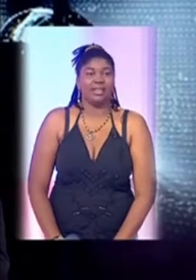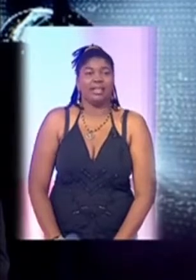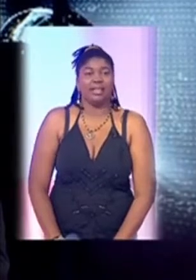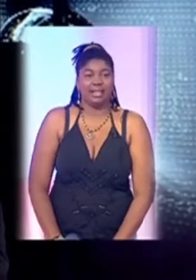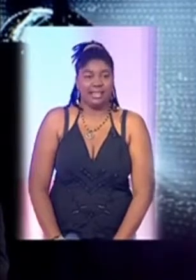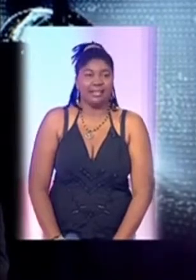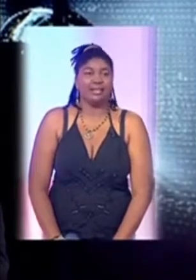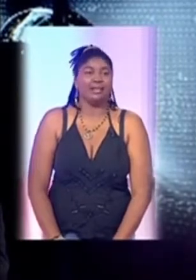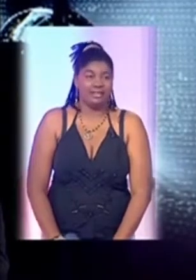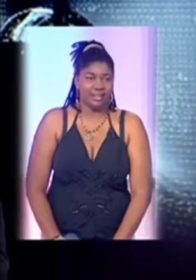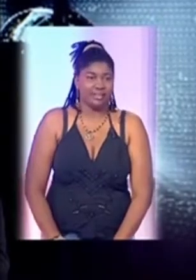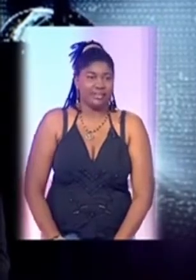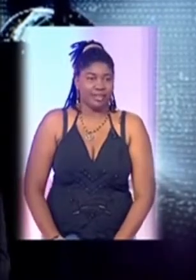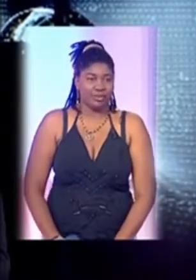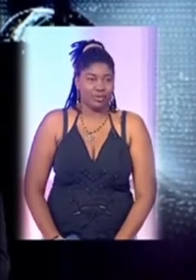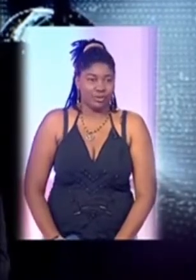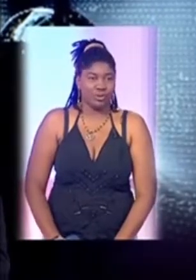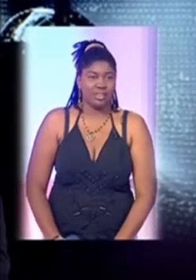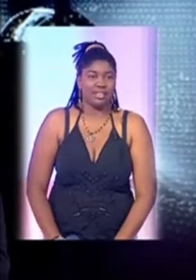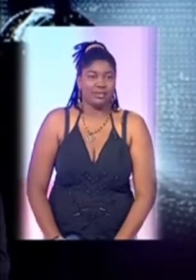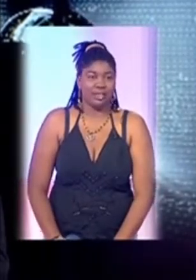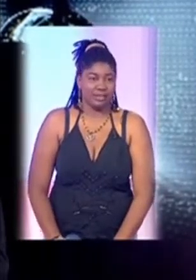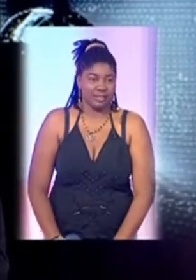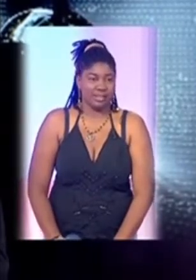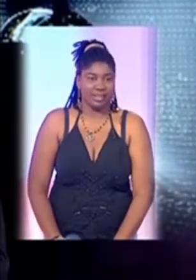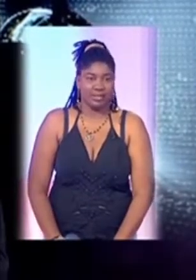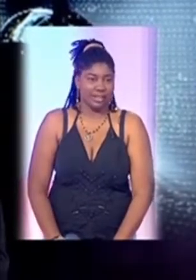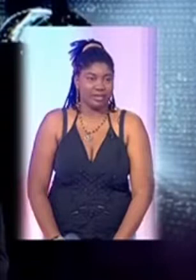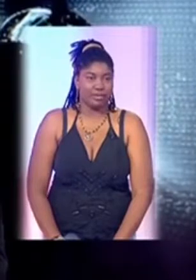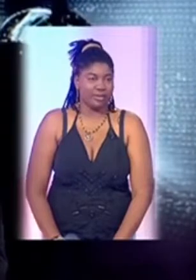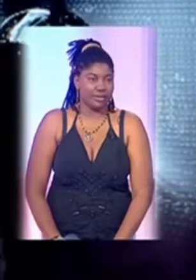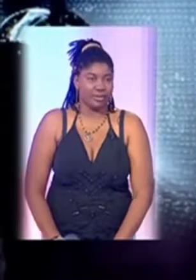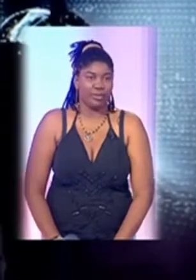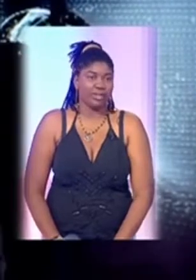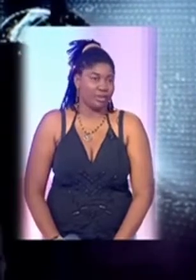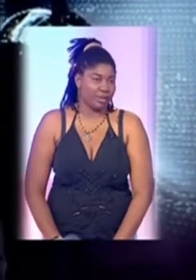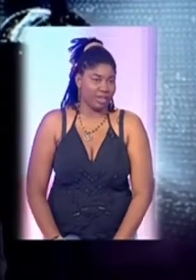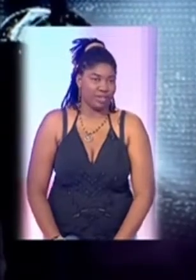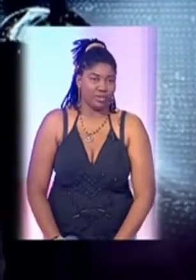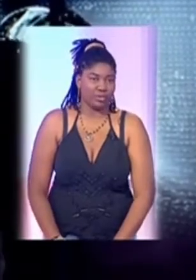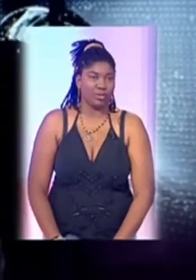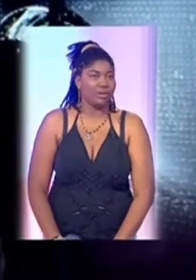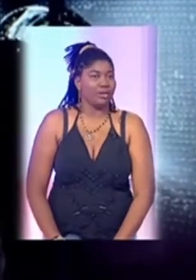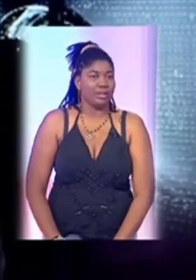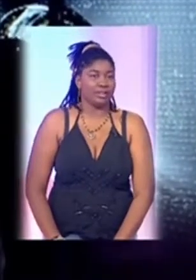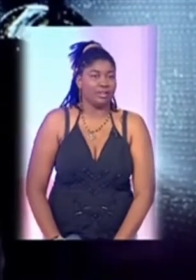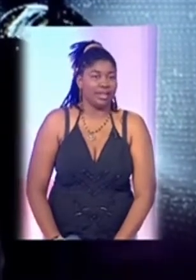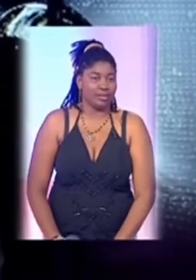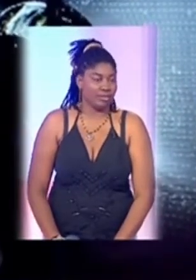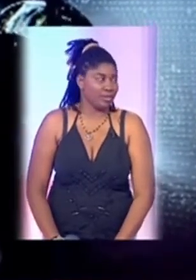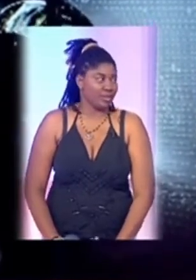Oui. Et avec des personnes sourdes qui ont la langue des signes, qui connaissent parfaitement et qui puissent partager ensemble